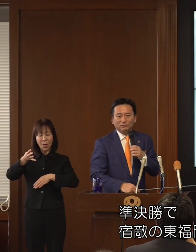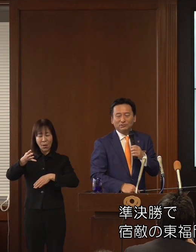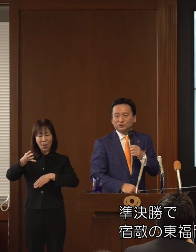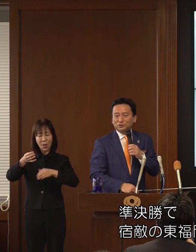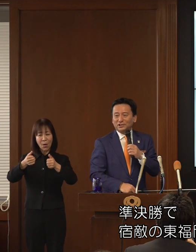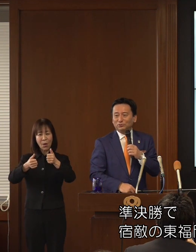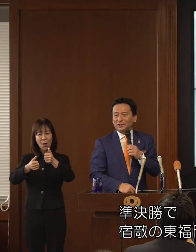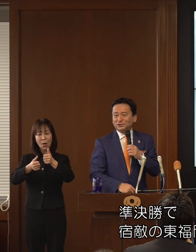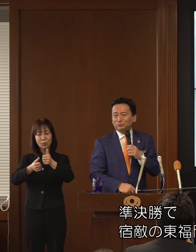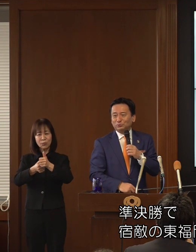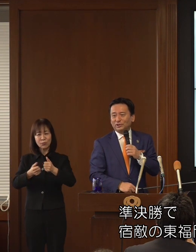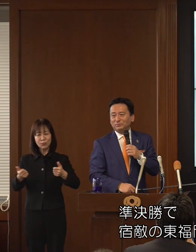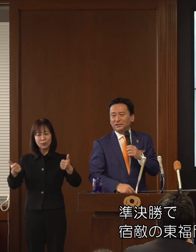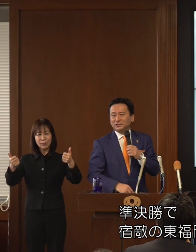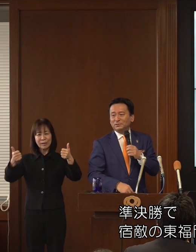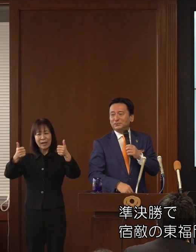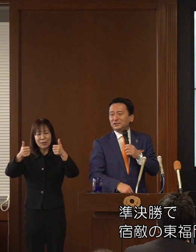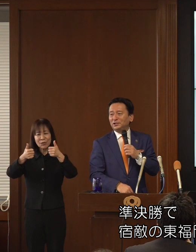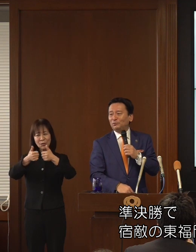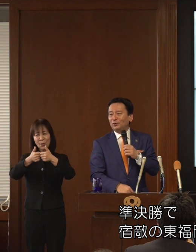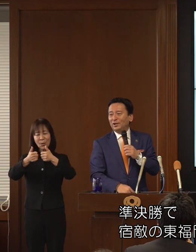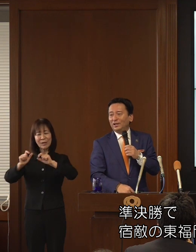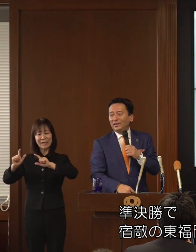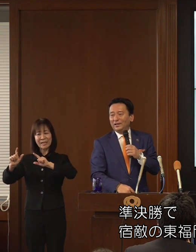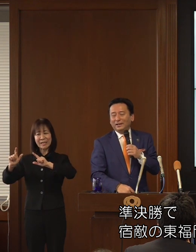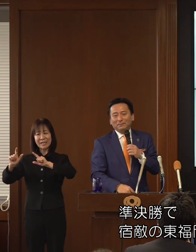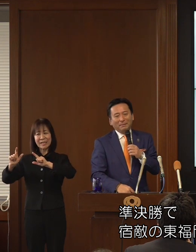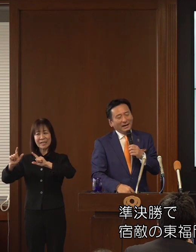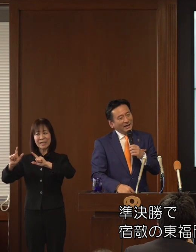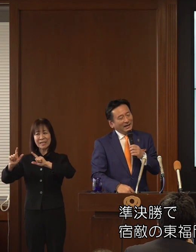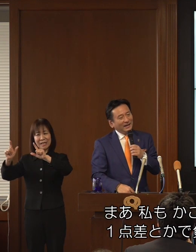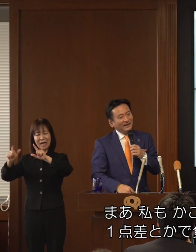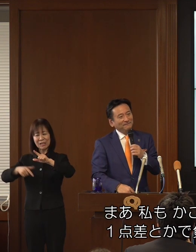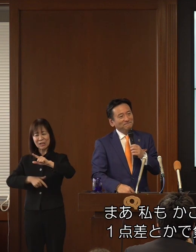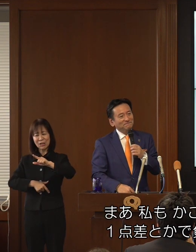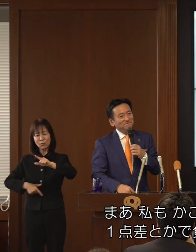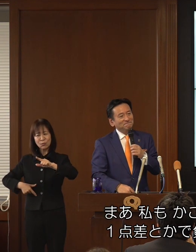ね、宿敵の東福岡に負けてしまいましたけれども、